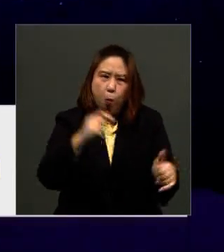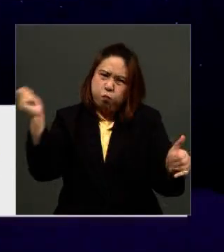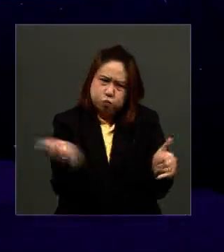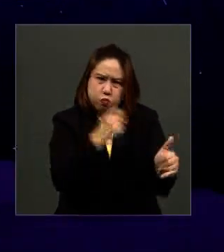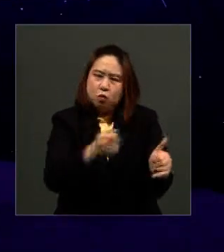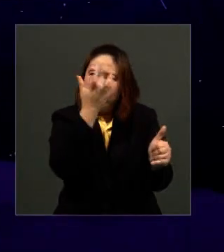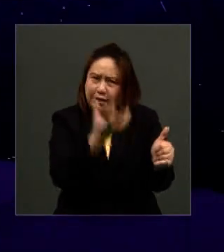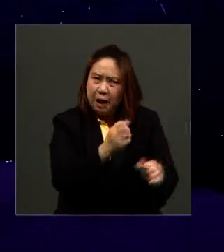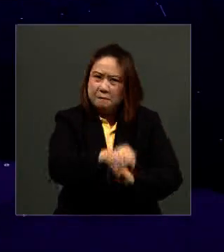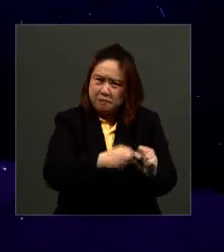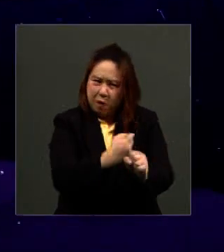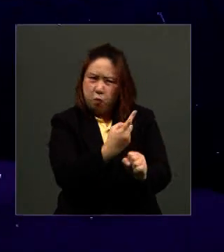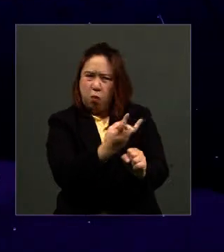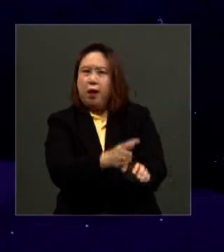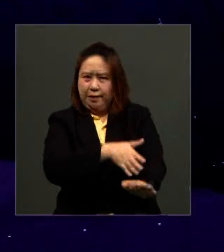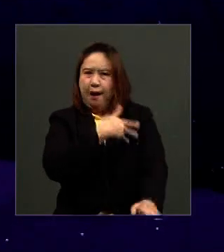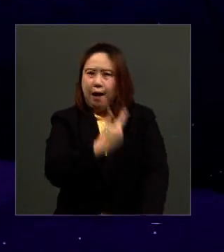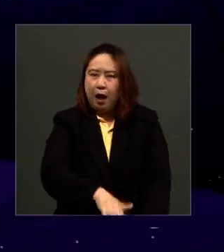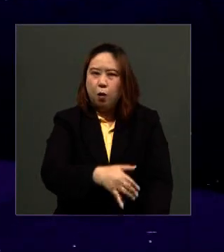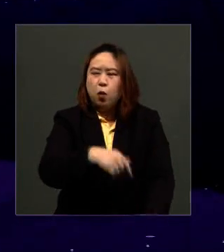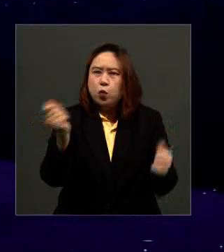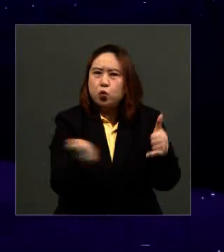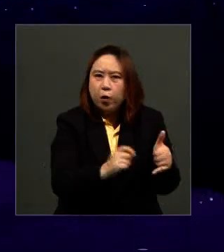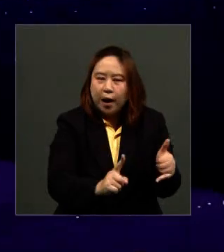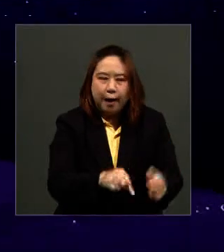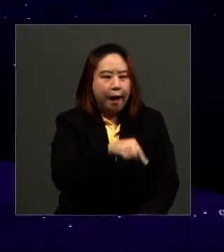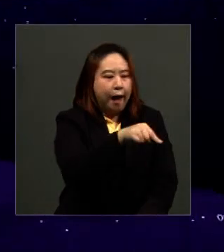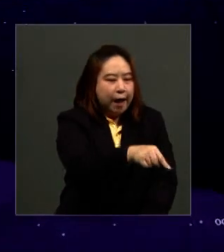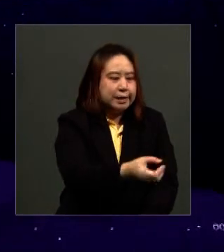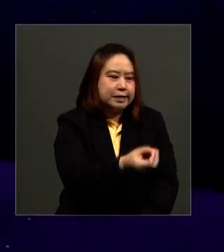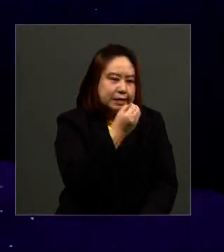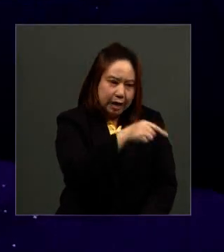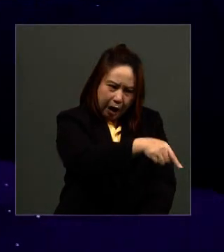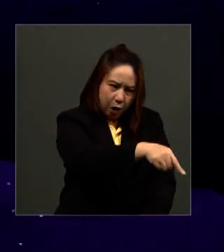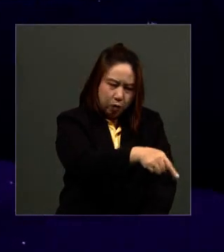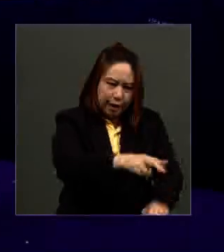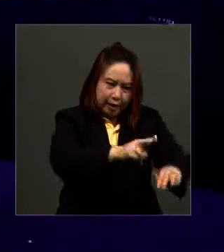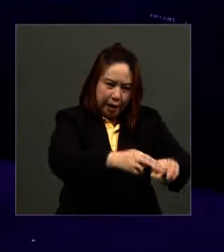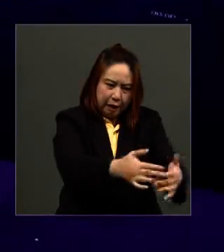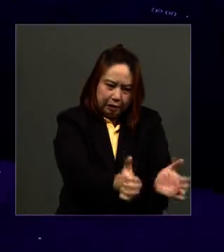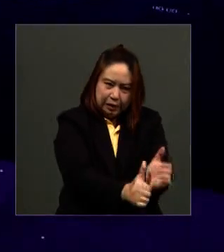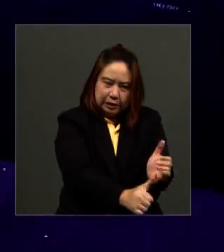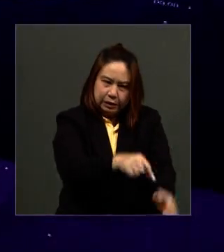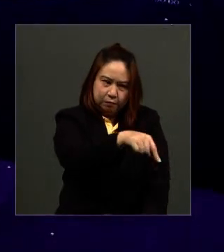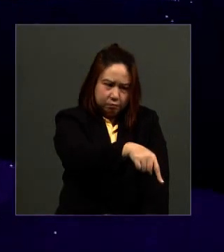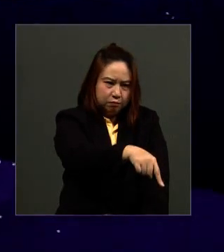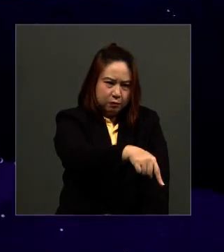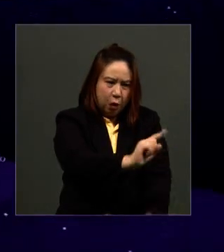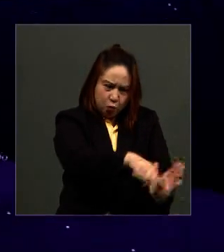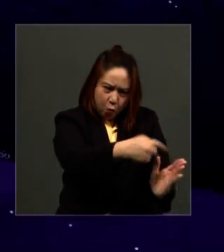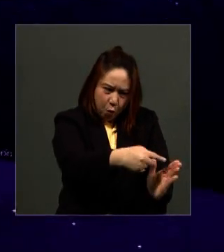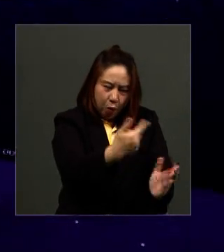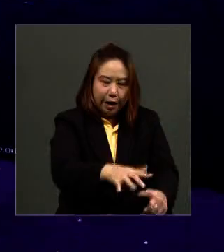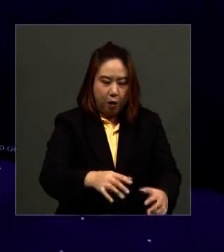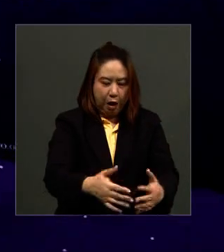ปีแล้วไม่ว่าจะเป็นการให้กินข้าวนั่งแช่บนกระโถนหลายชั่วโมงการเอากระโถนไปแขวนคอเด็กแล้ว